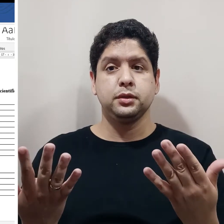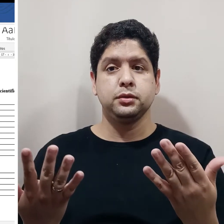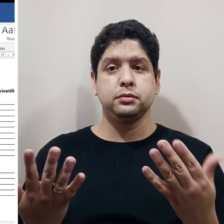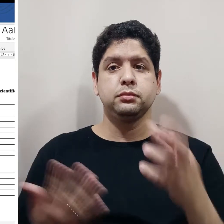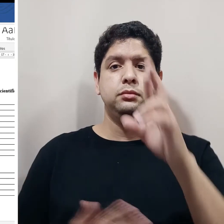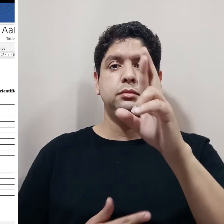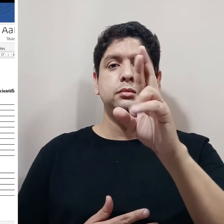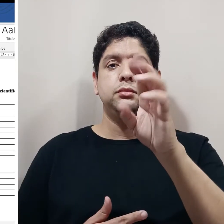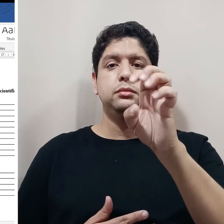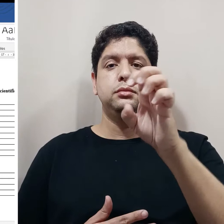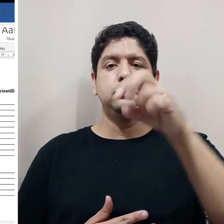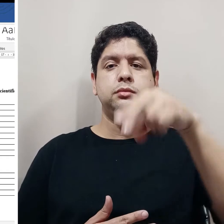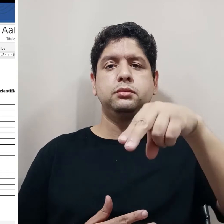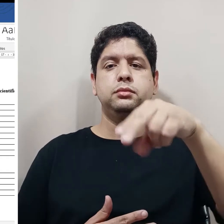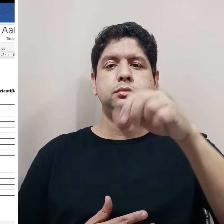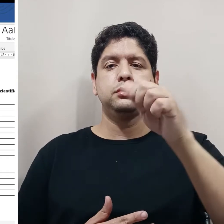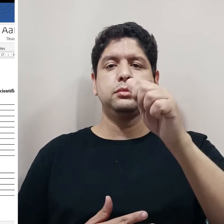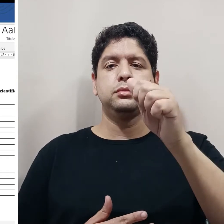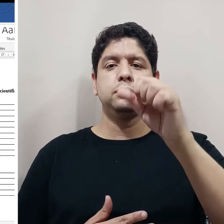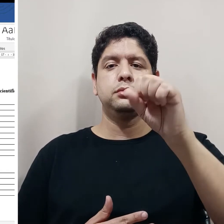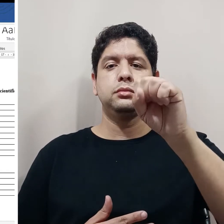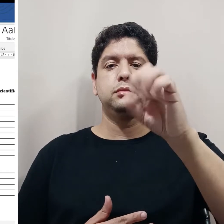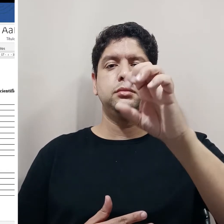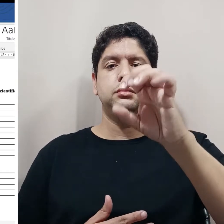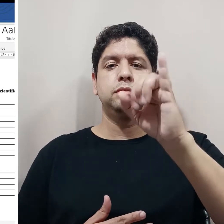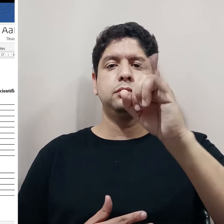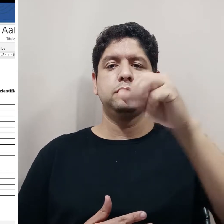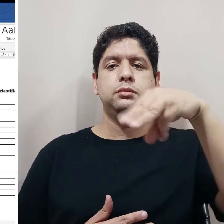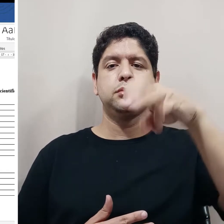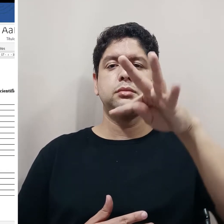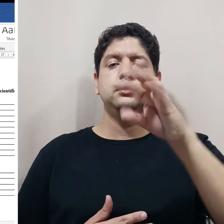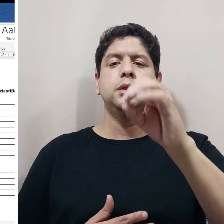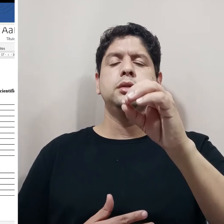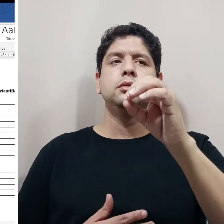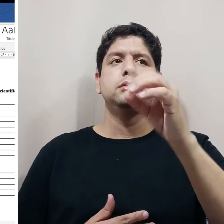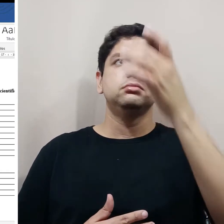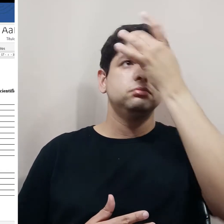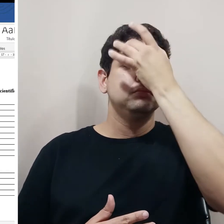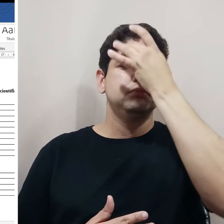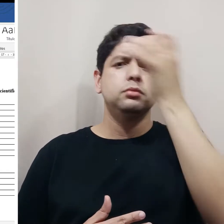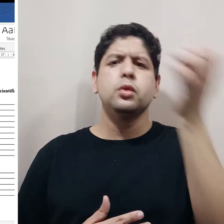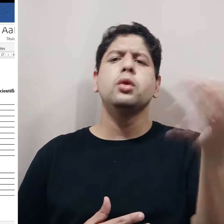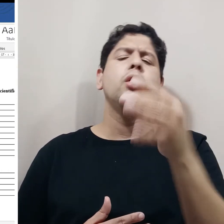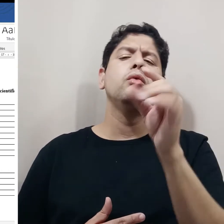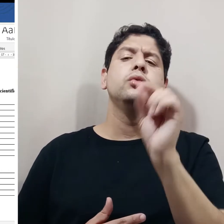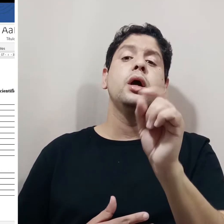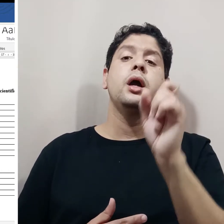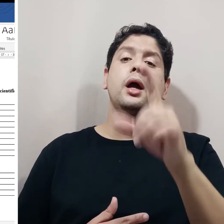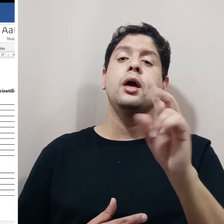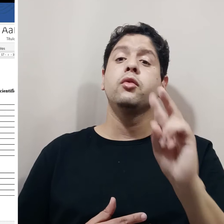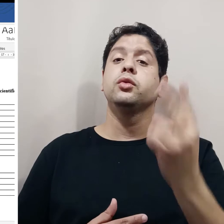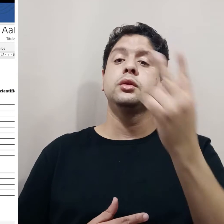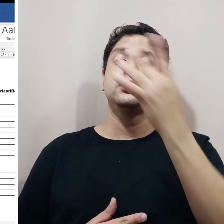do ser humano. Então, o Renascimento ele trouxe novas